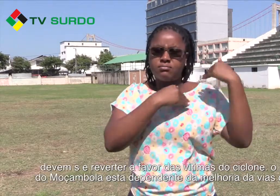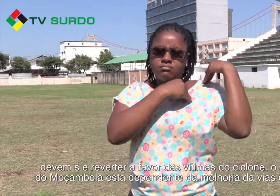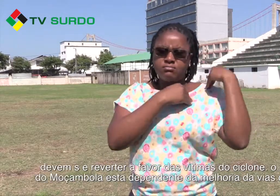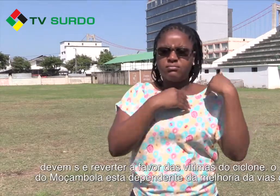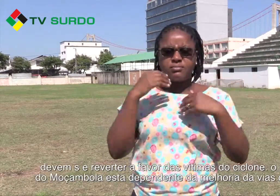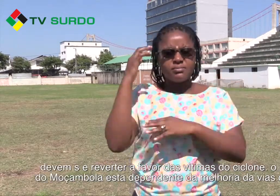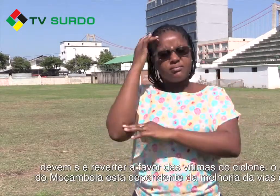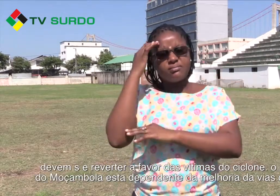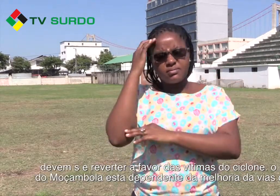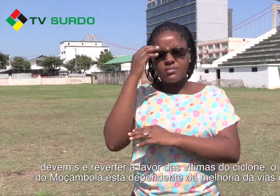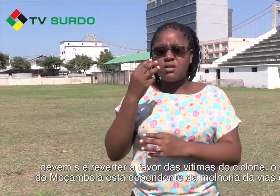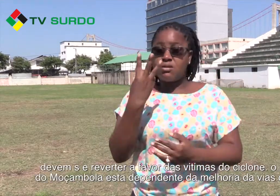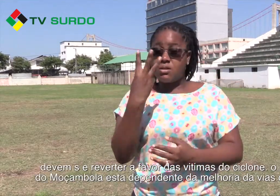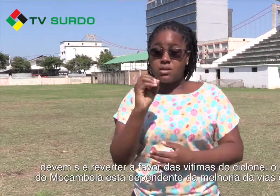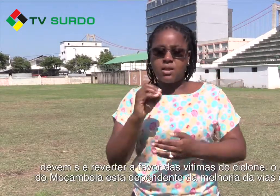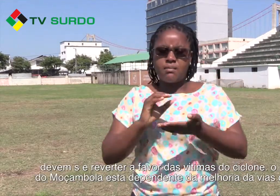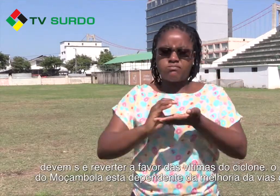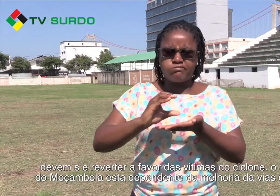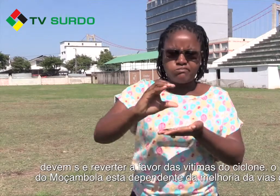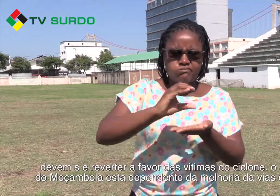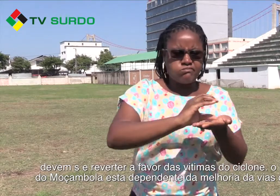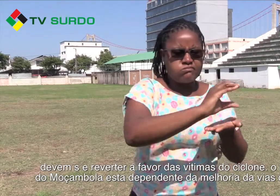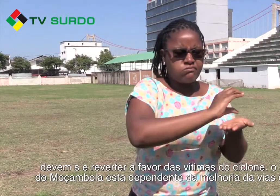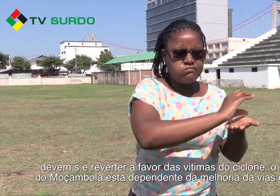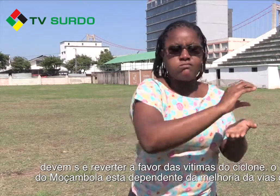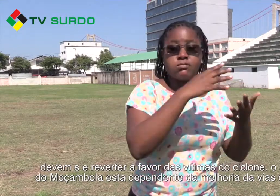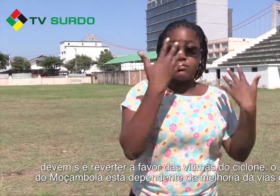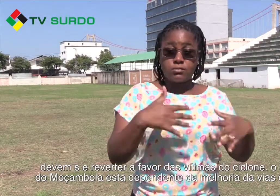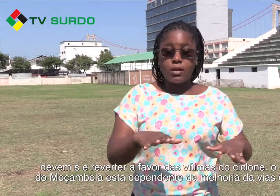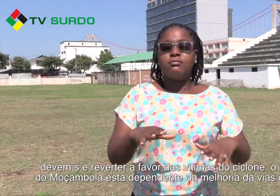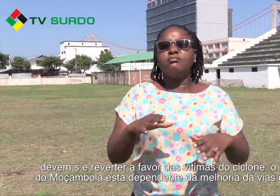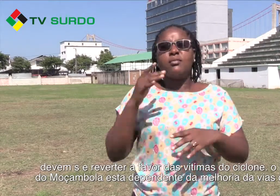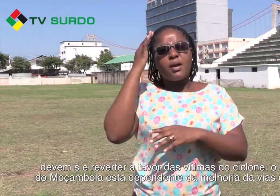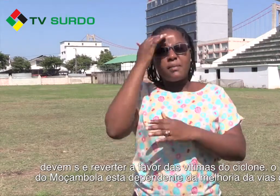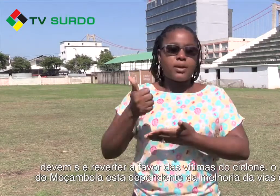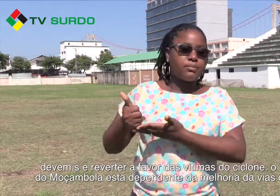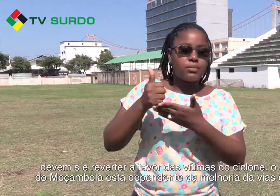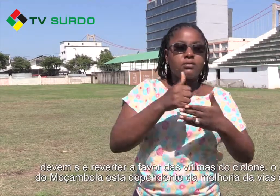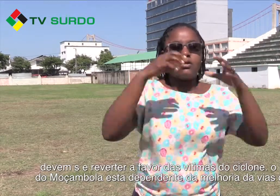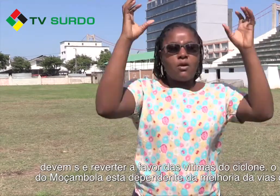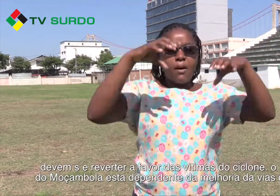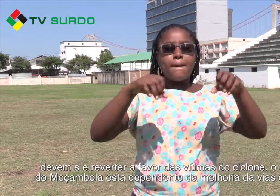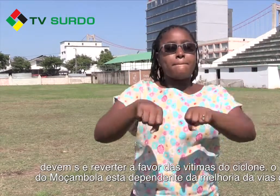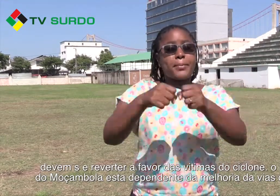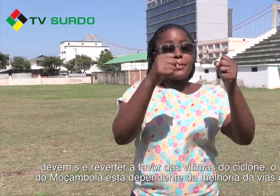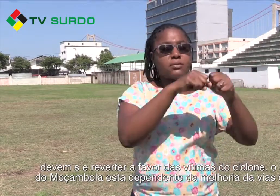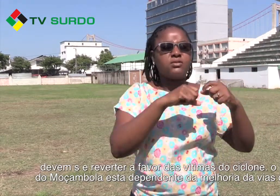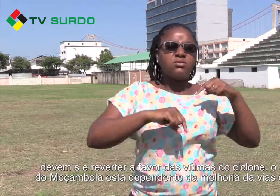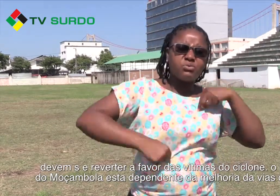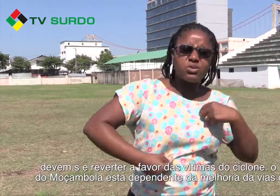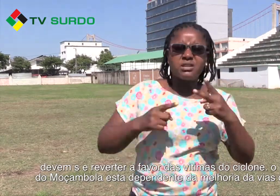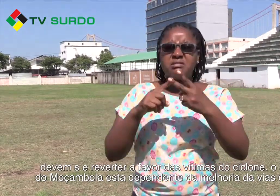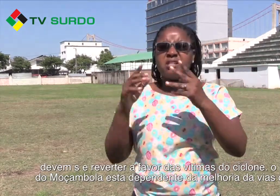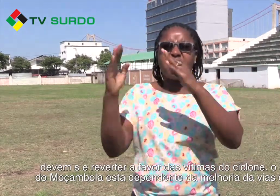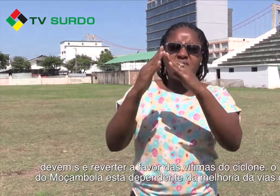devem se reverter a favor das vítimas de ciclone. O arranco do Maçambola está dependente da maioria das vias de acesso